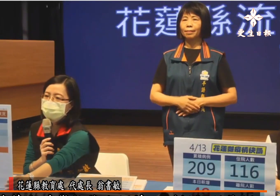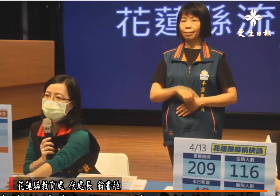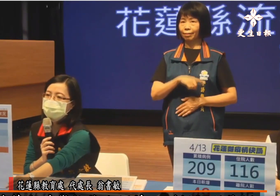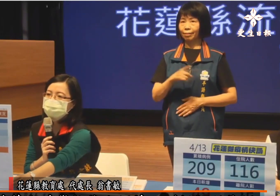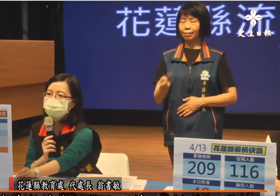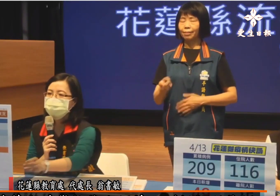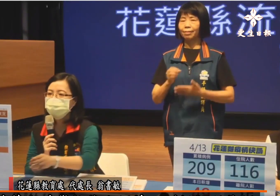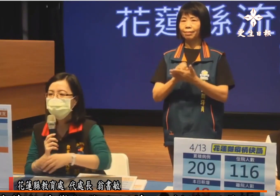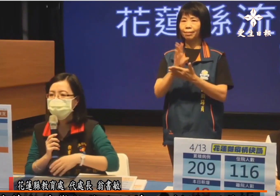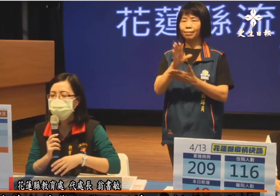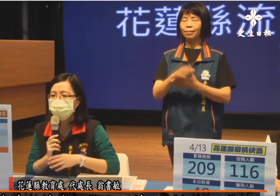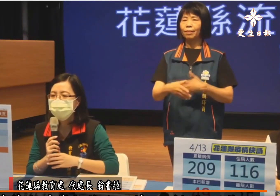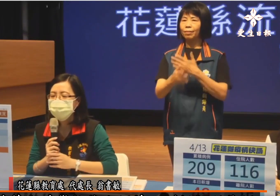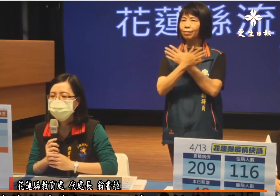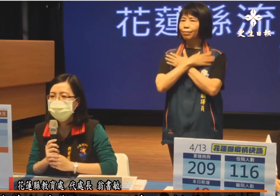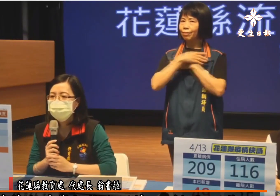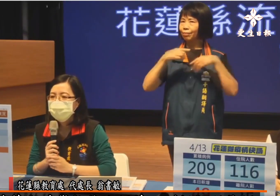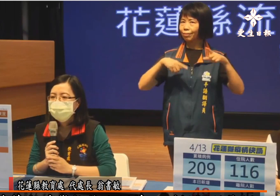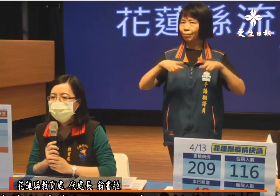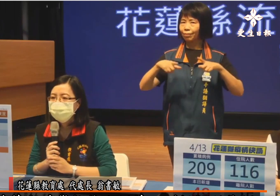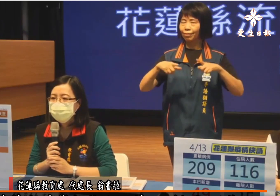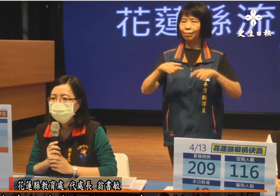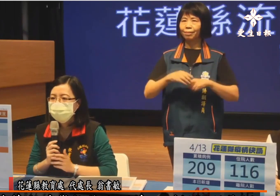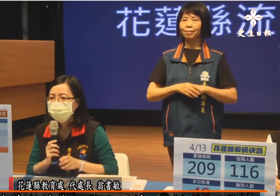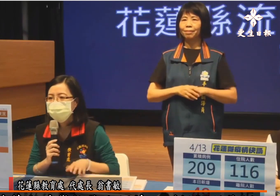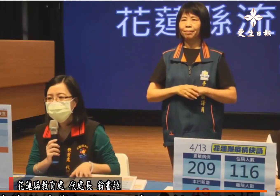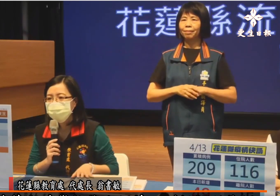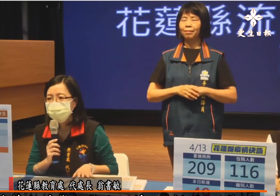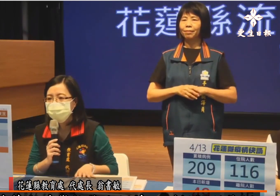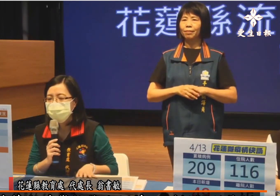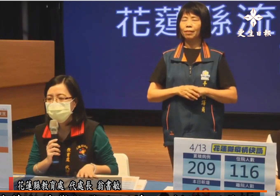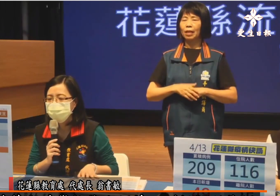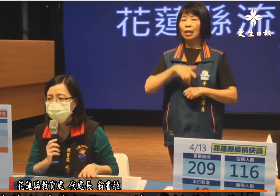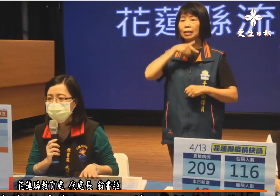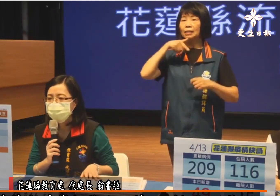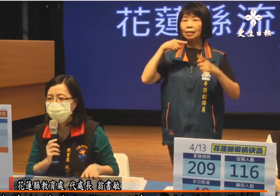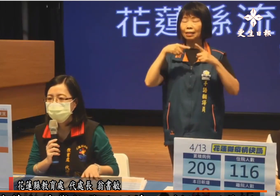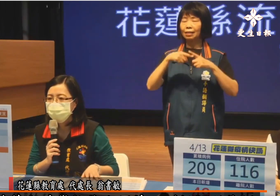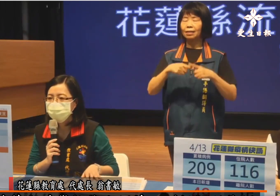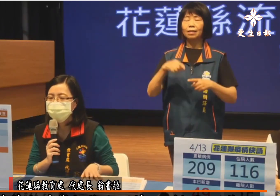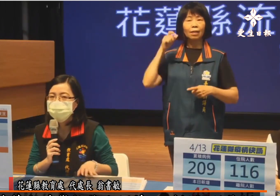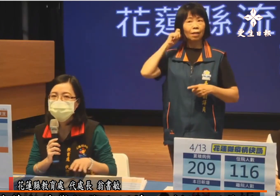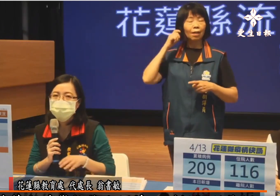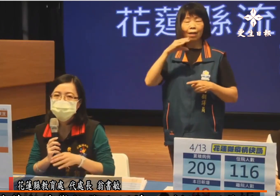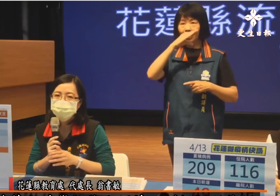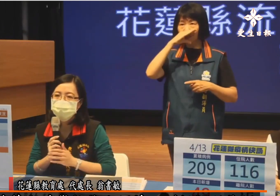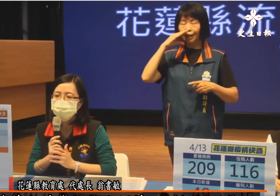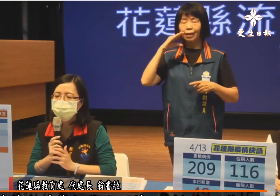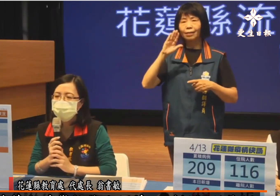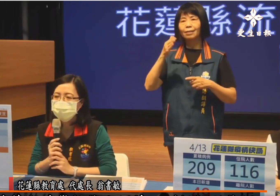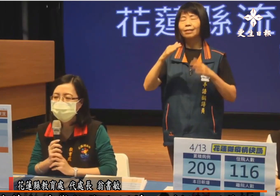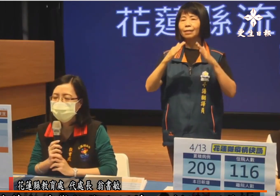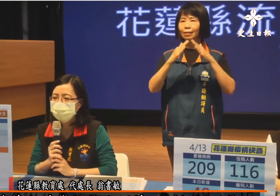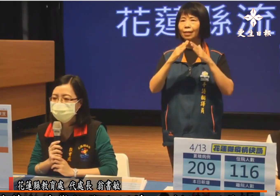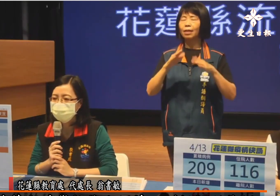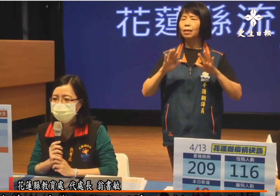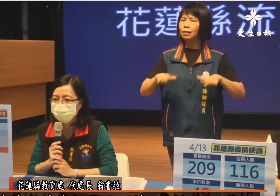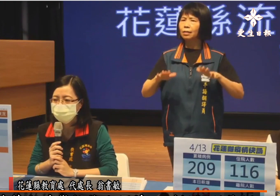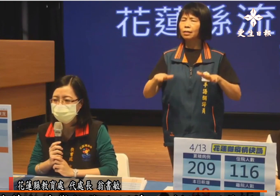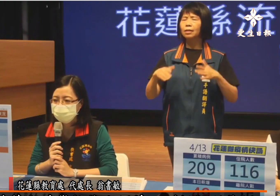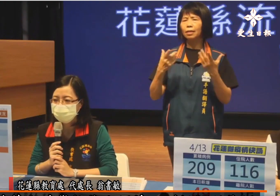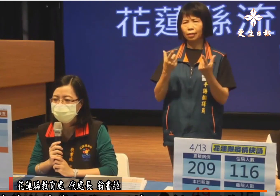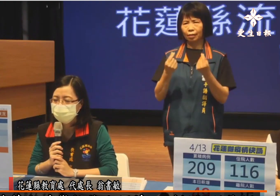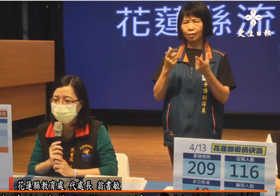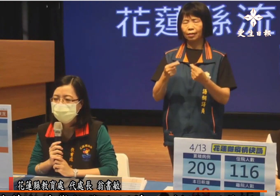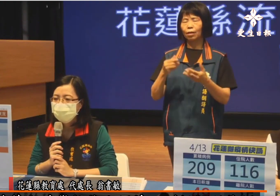再来跟各位报告是幼儿园的部分，那第一个是施利尔雅之家蒙特梭利幼儿园部分，今天也